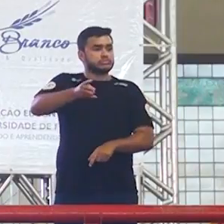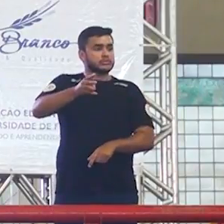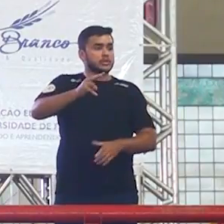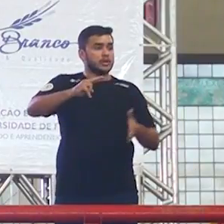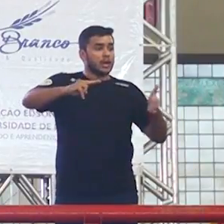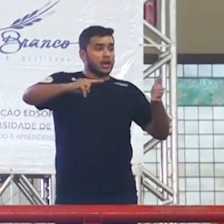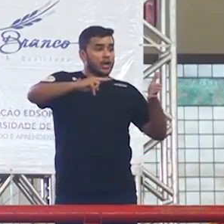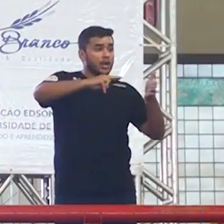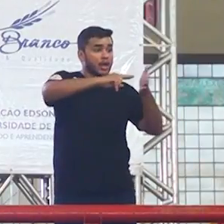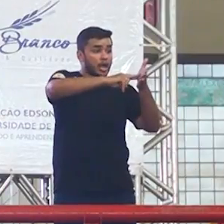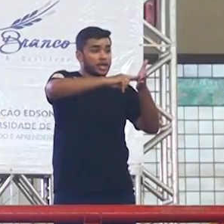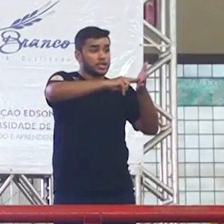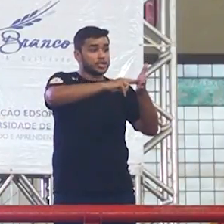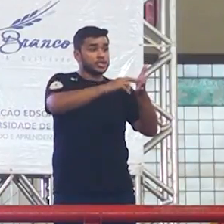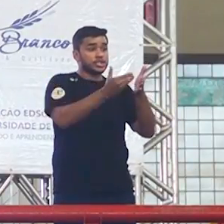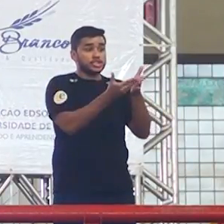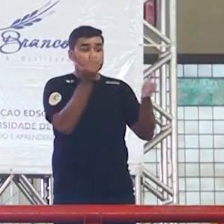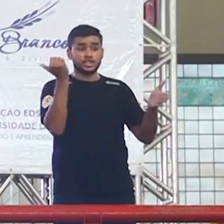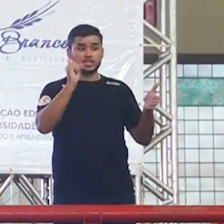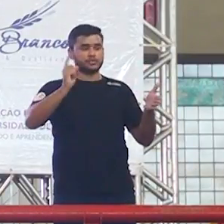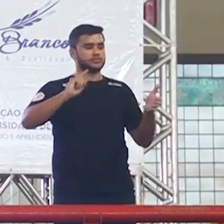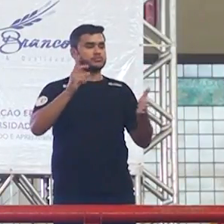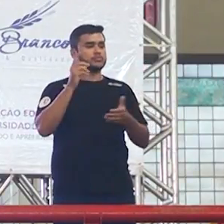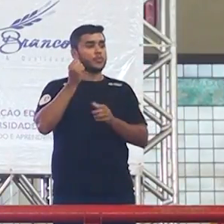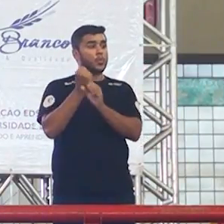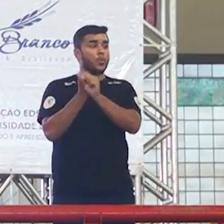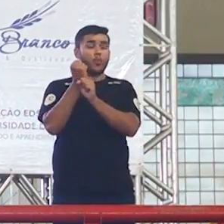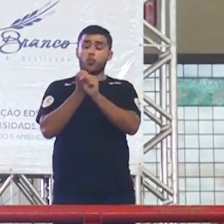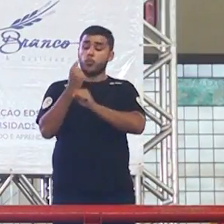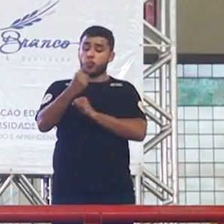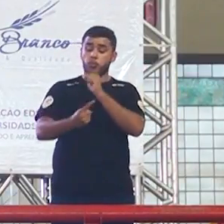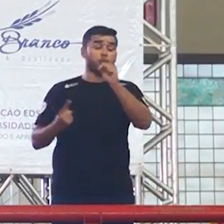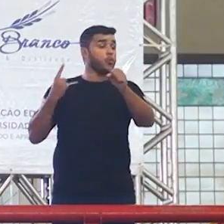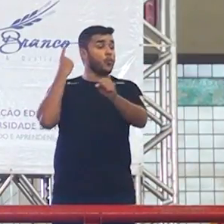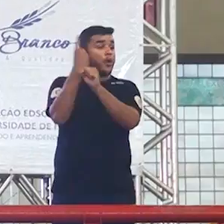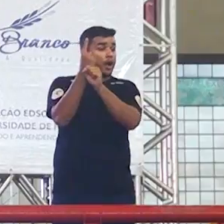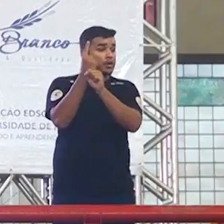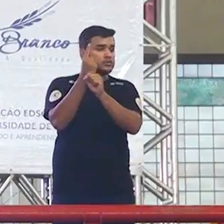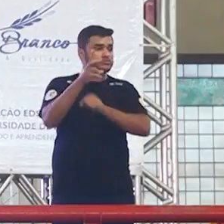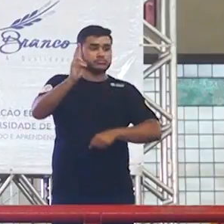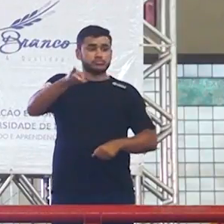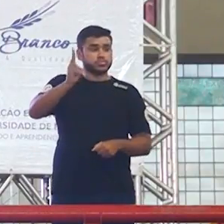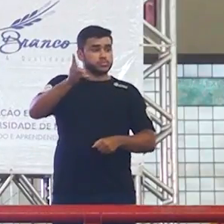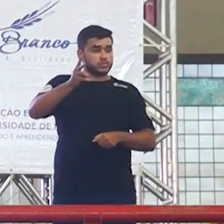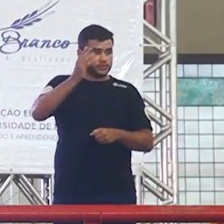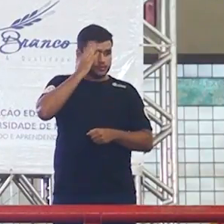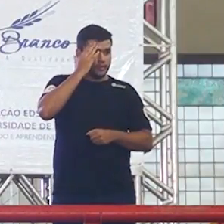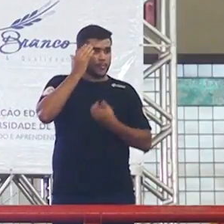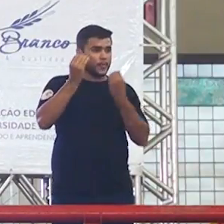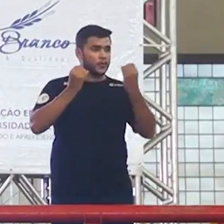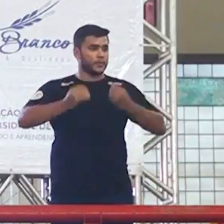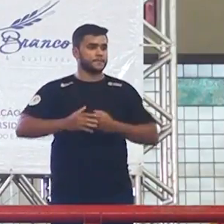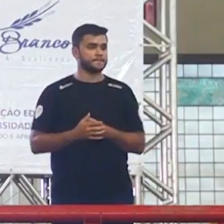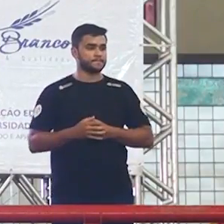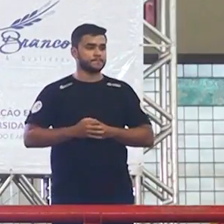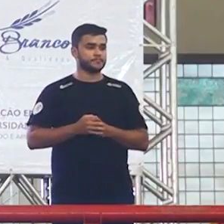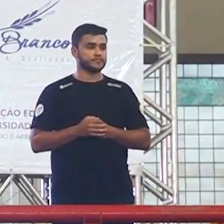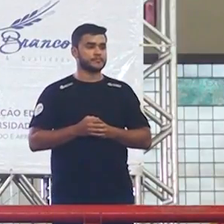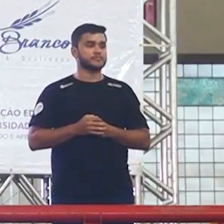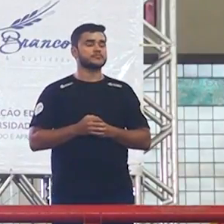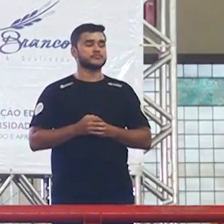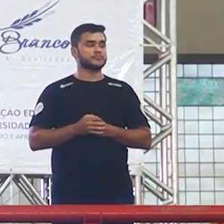desligado, ao longo de um ano. Ao longo de um ano. Vamos juntos? Vamos. Olha para